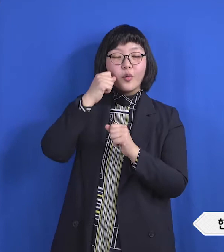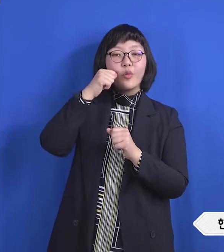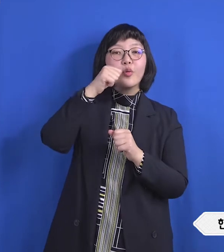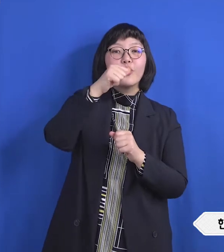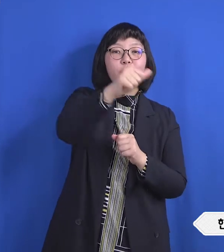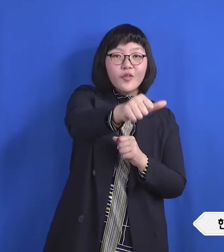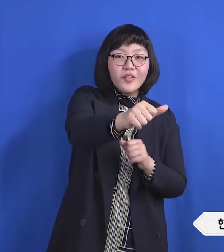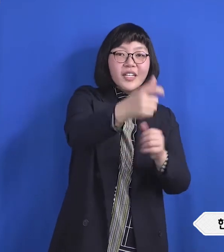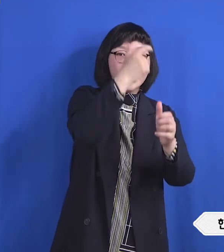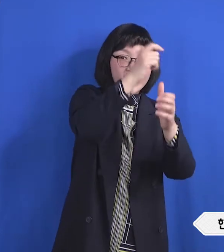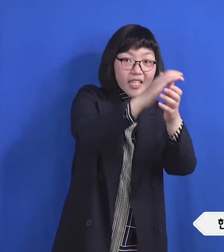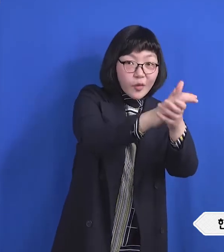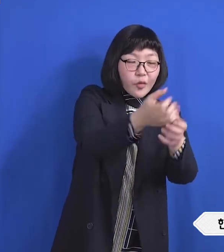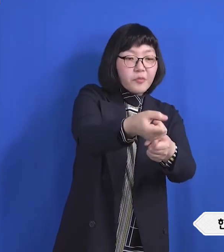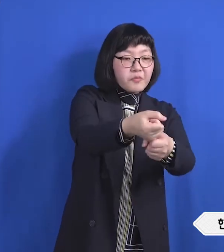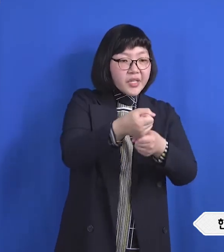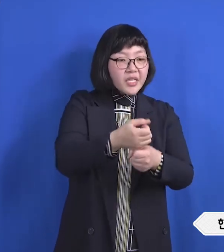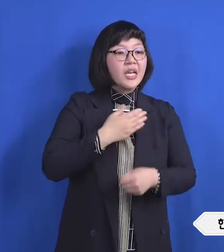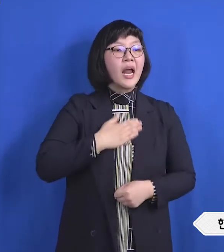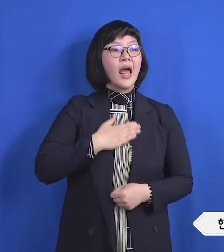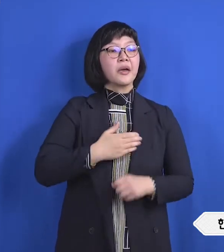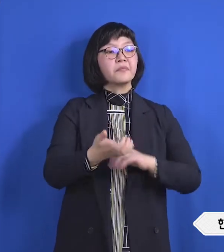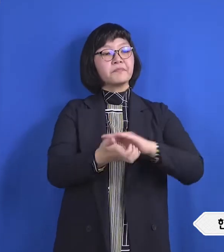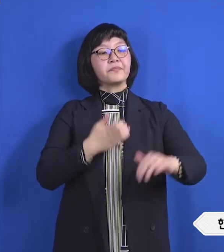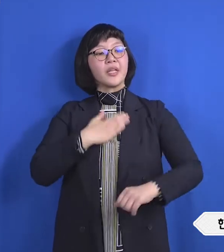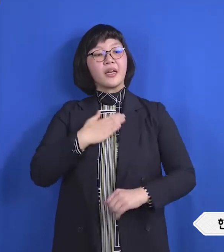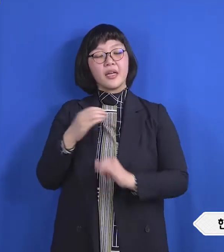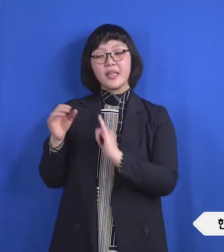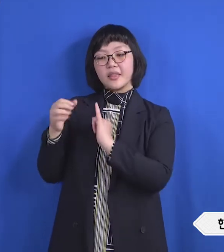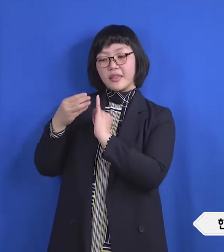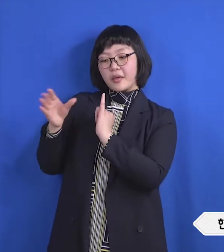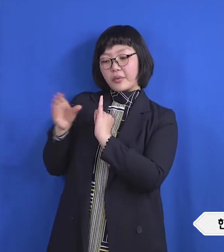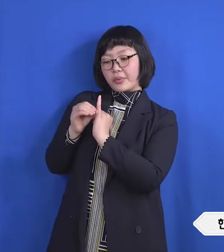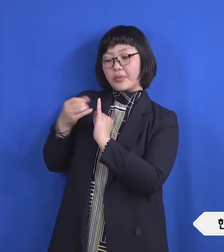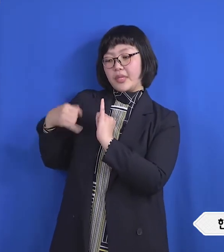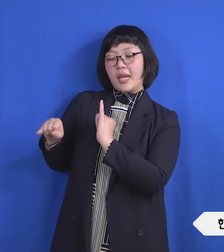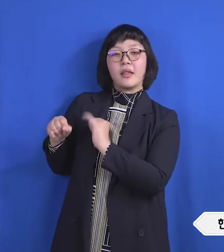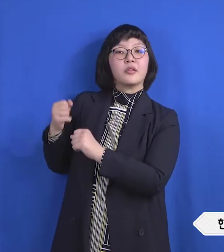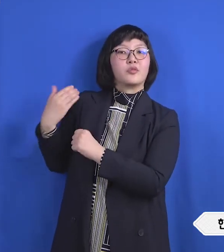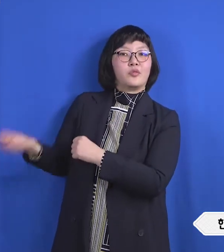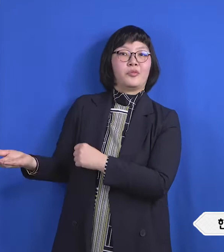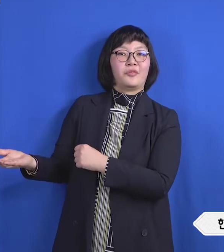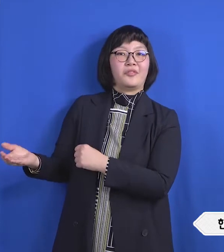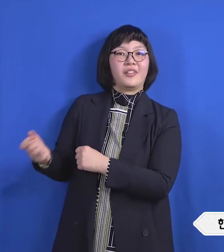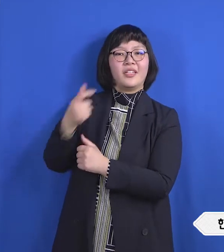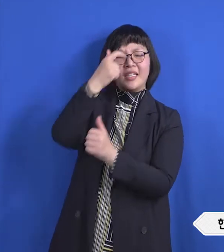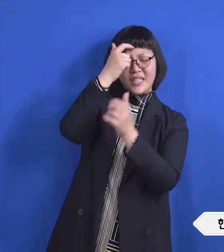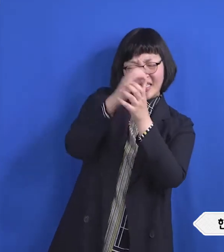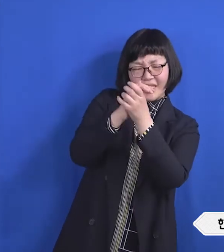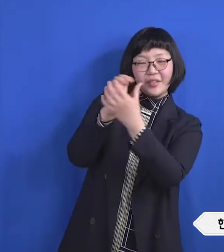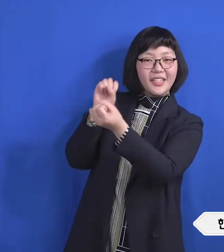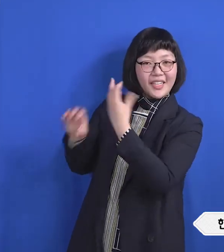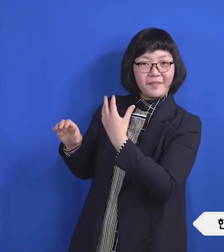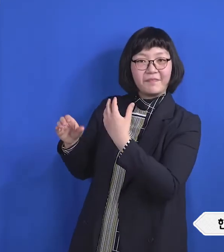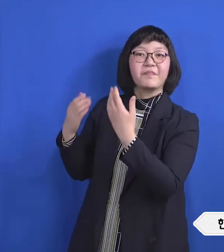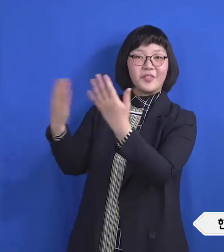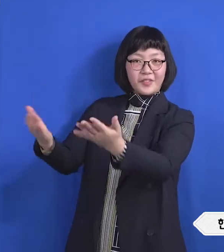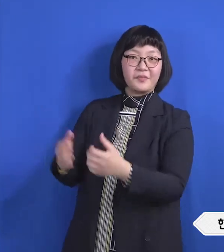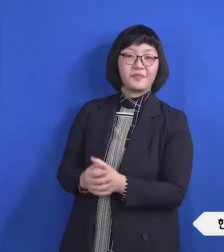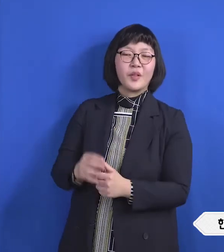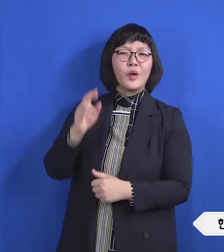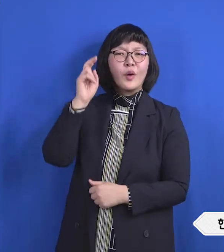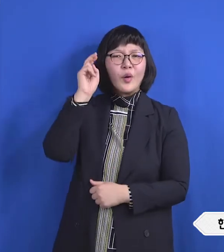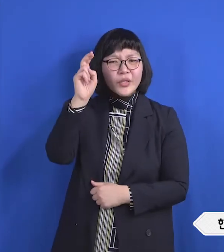후에 하는 기도를 하나님이 보시고 딸이 착상하도록 해주신 것입니다. 기도의 응답이죠.